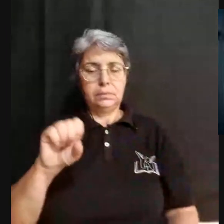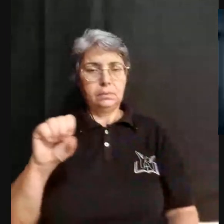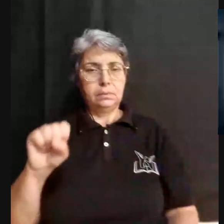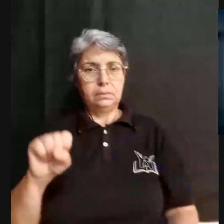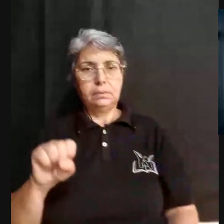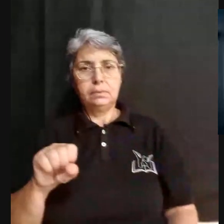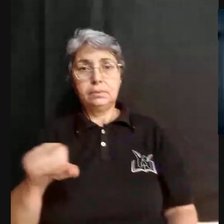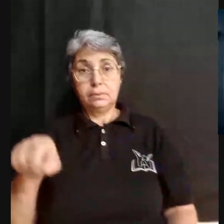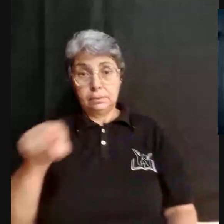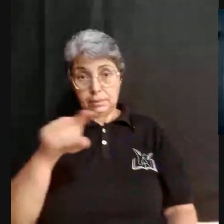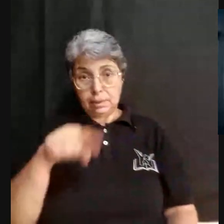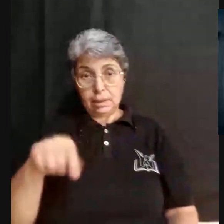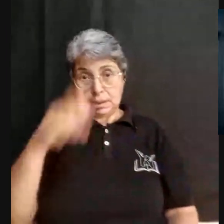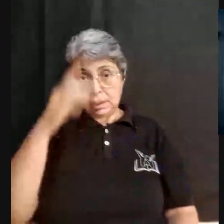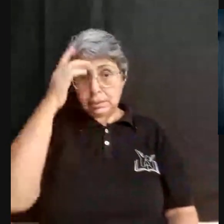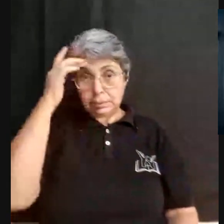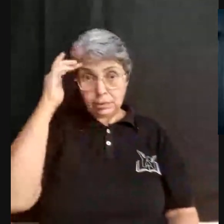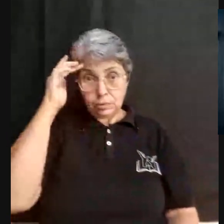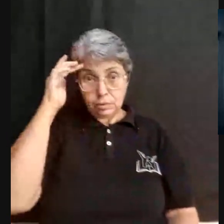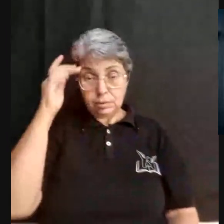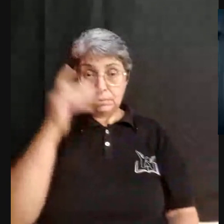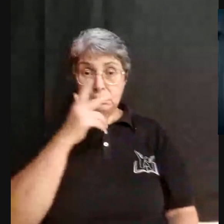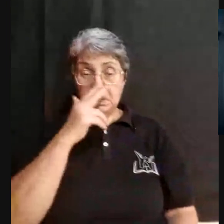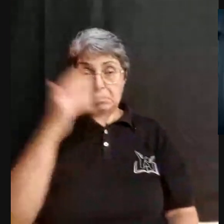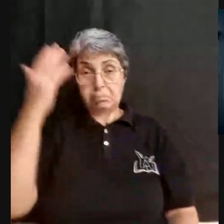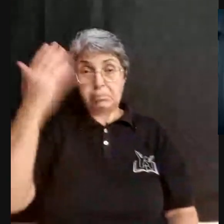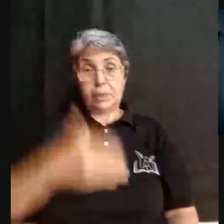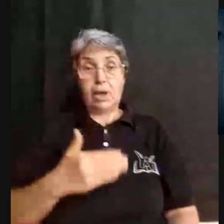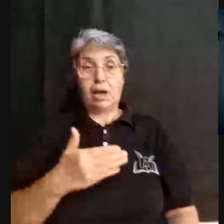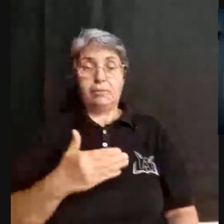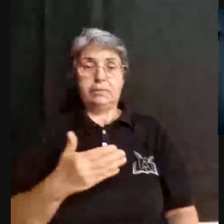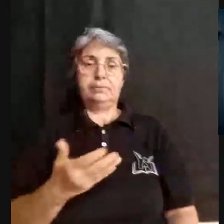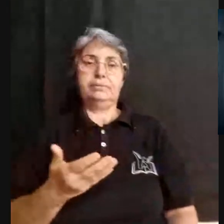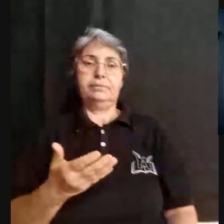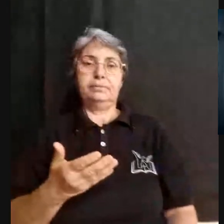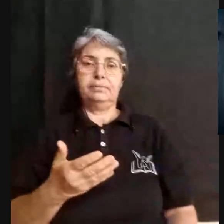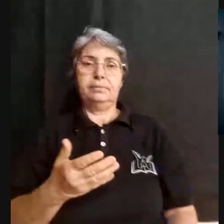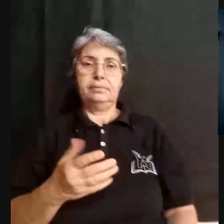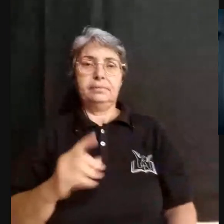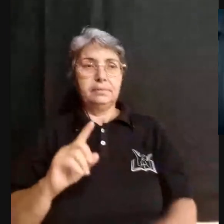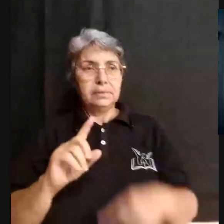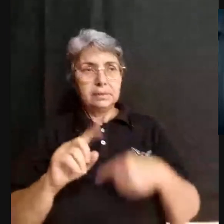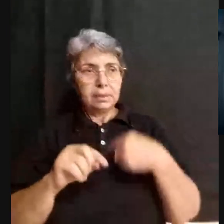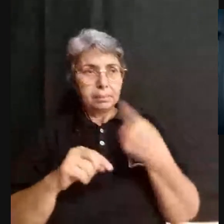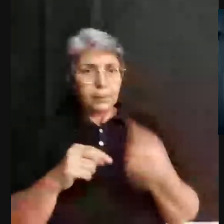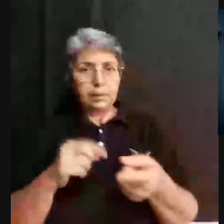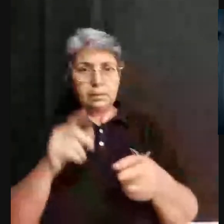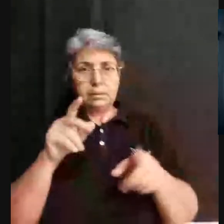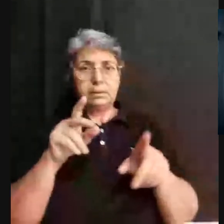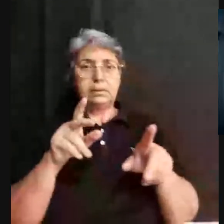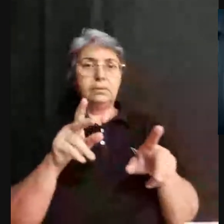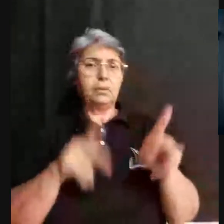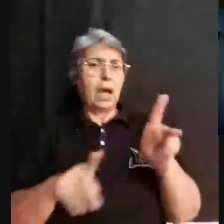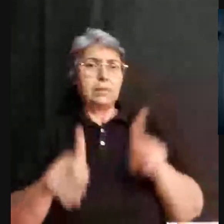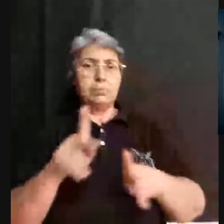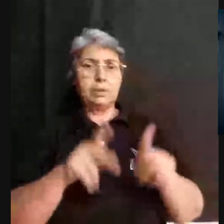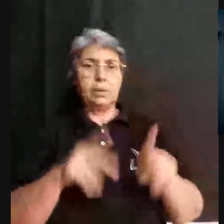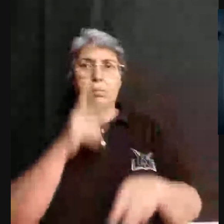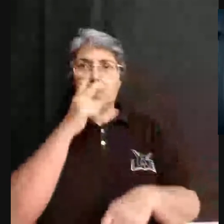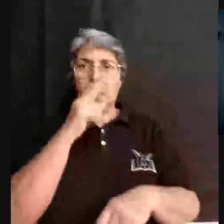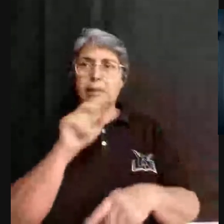cedeu ao peso das evidências. Ninguém conseguiu mais sustentar a crítica aberta,